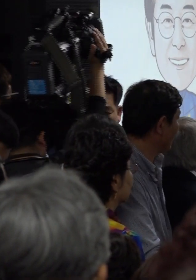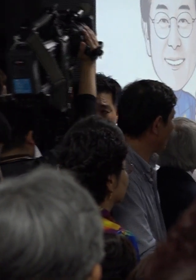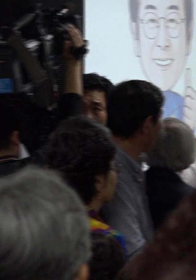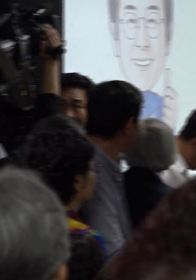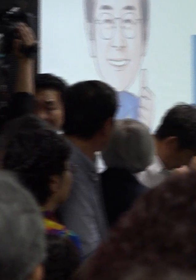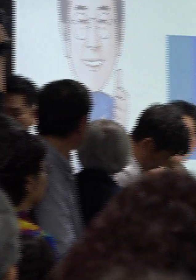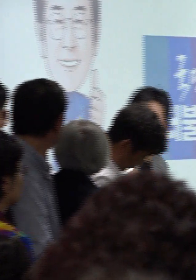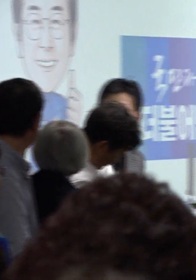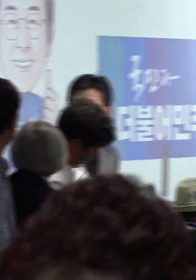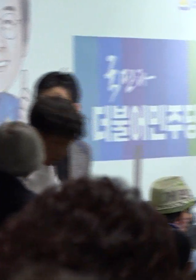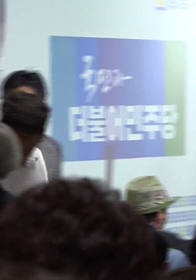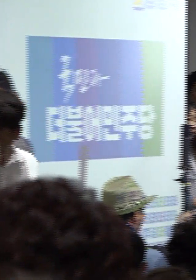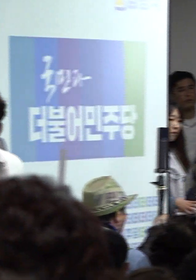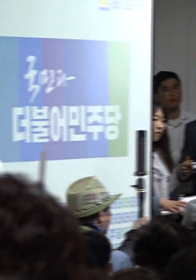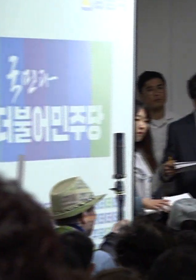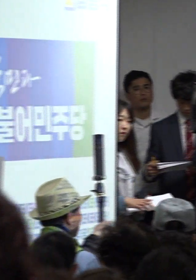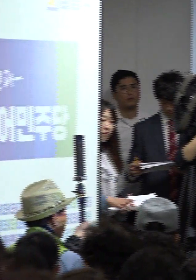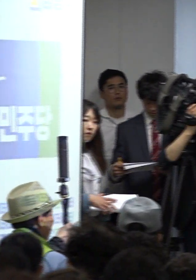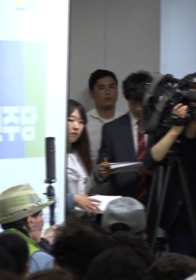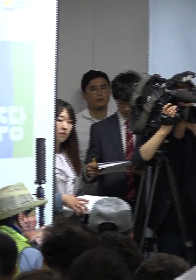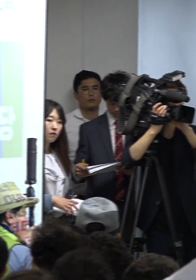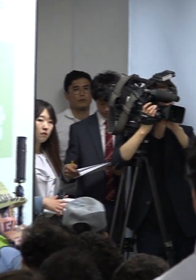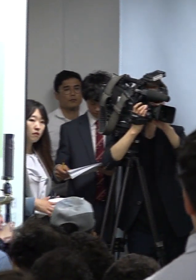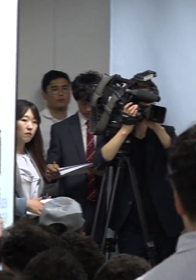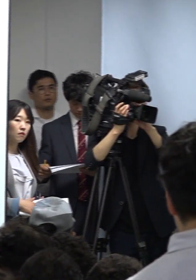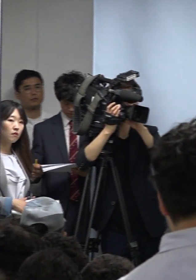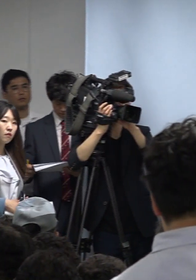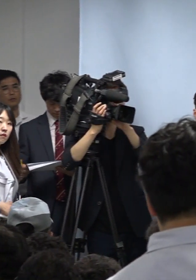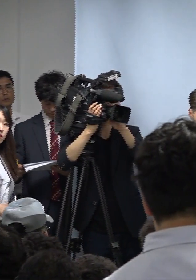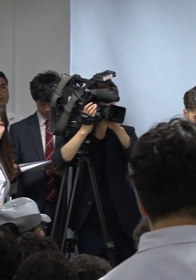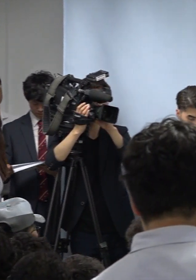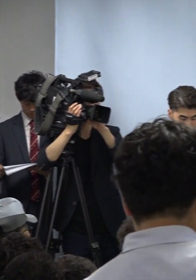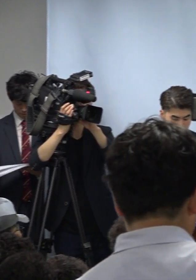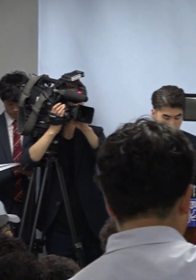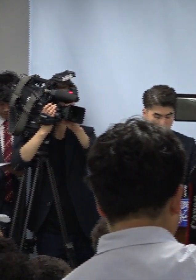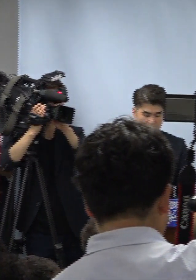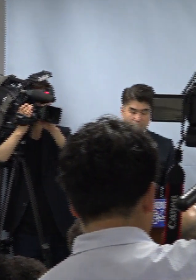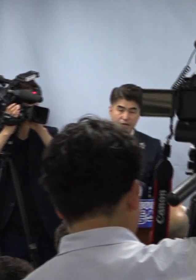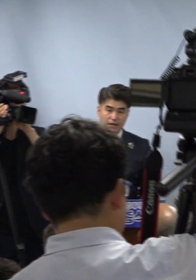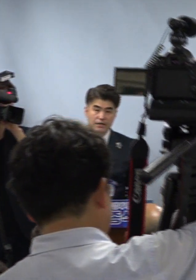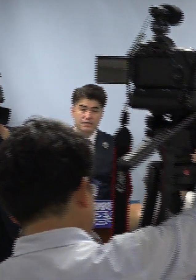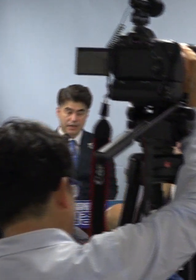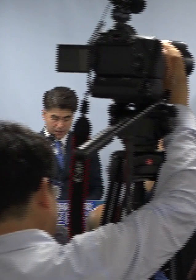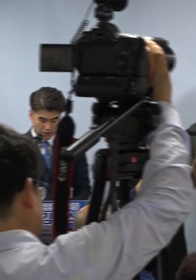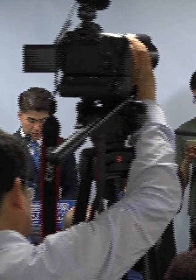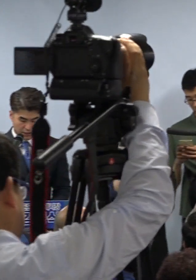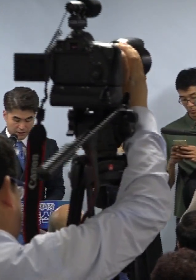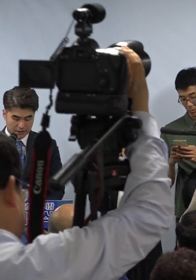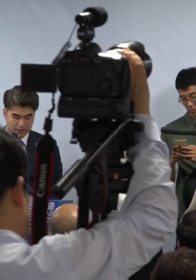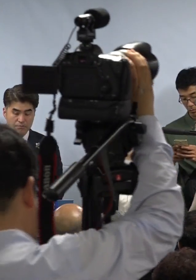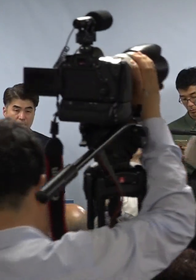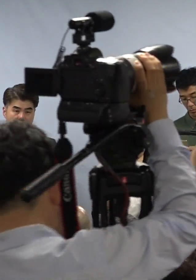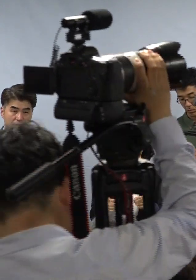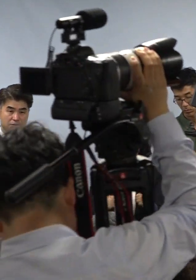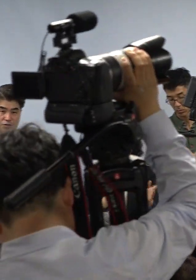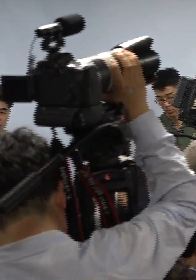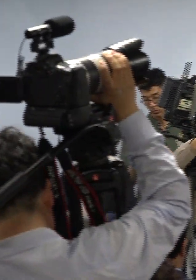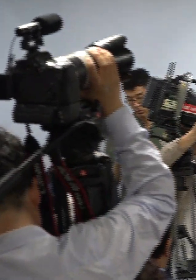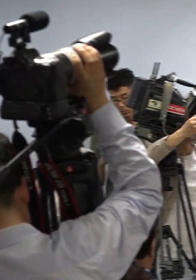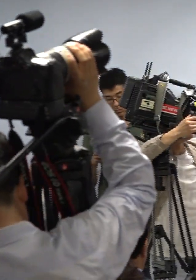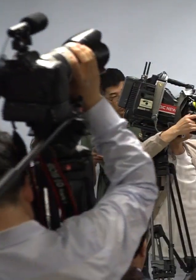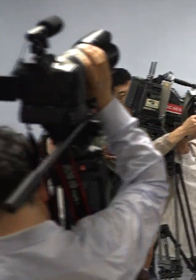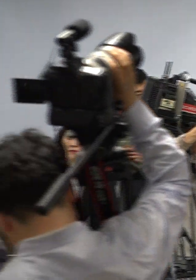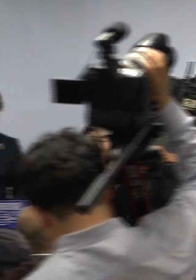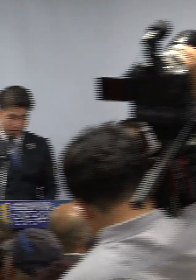능력과 민주당 중앙당의 지원이 어우러진다면 목포 발전의 새 전기를 마련할